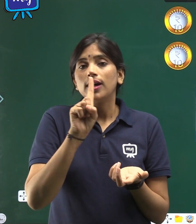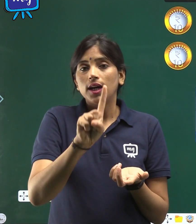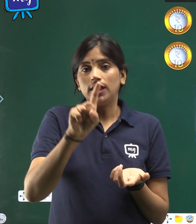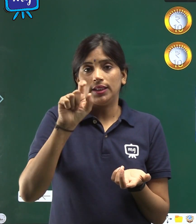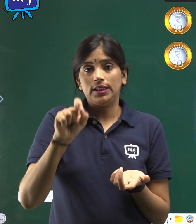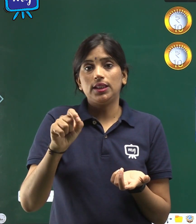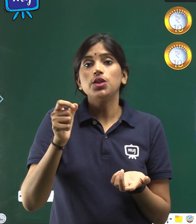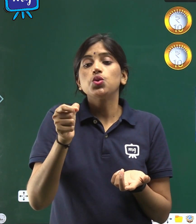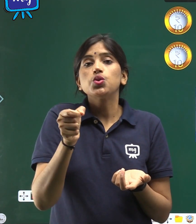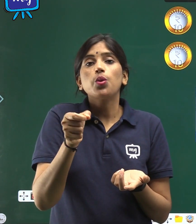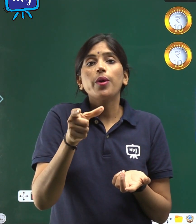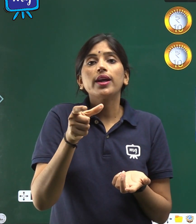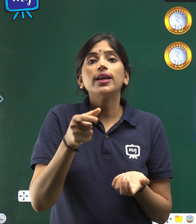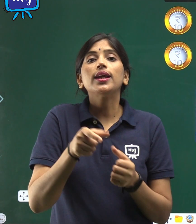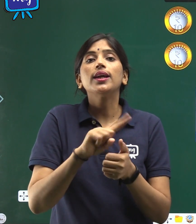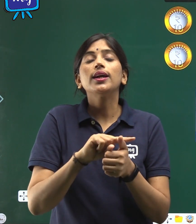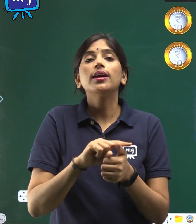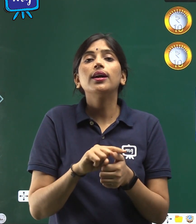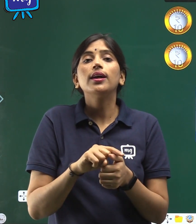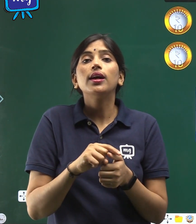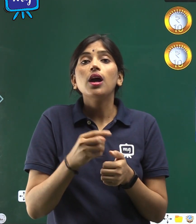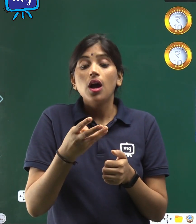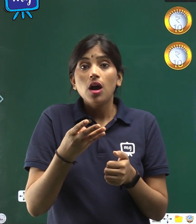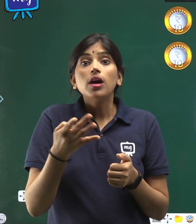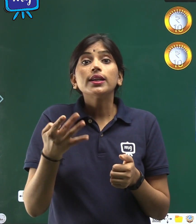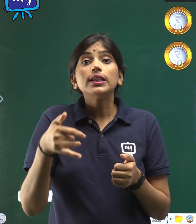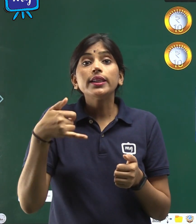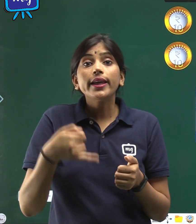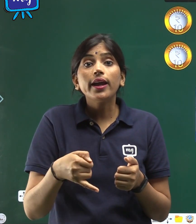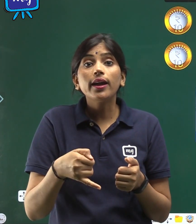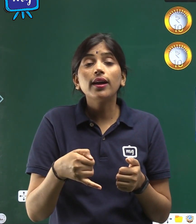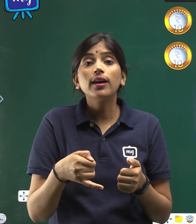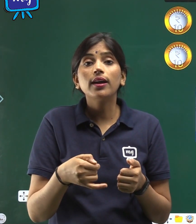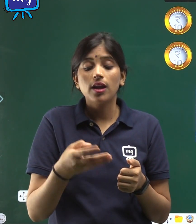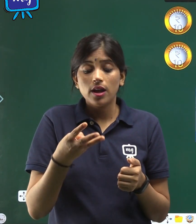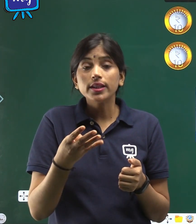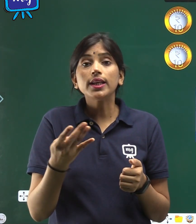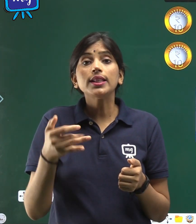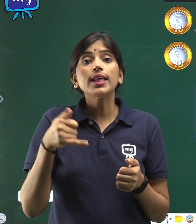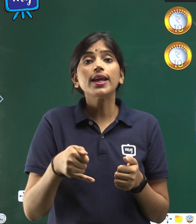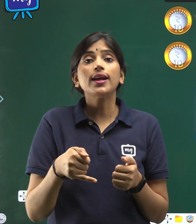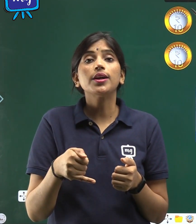10 रुपए के। और कितने हैं? गिनते हैं।